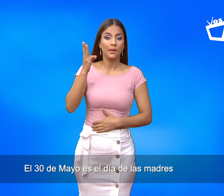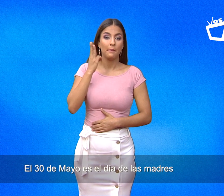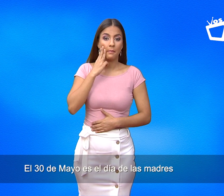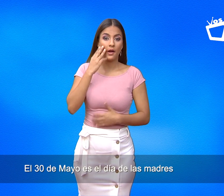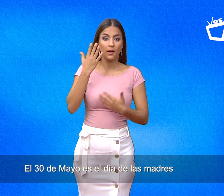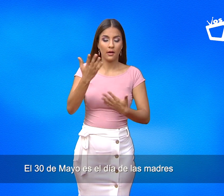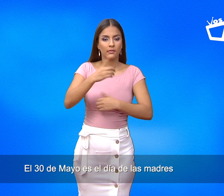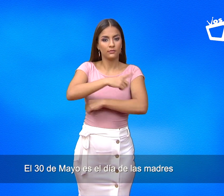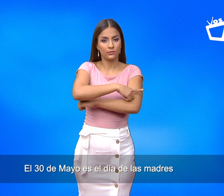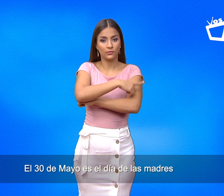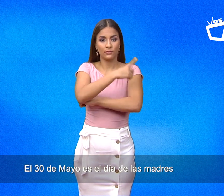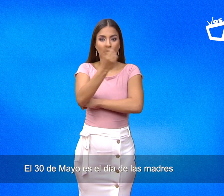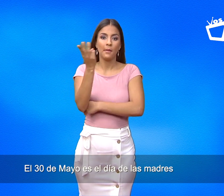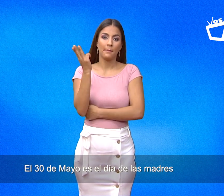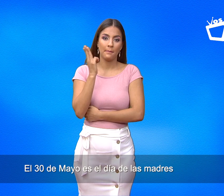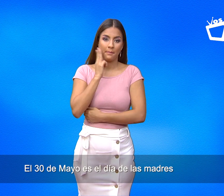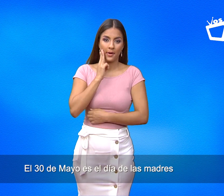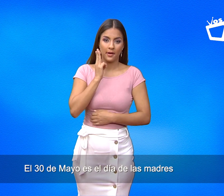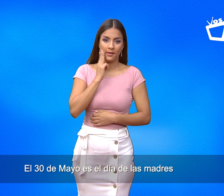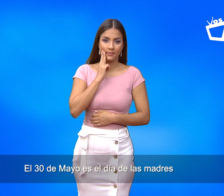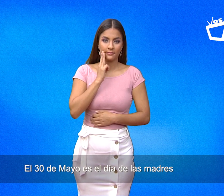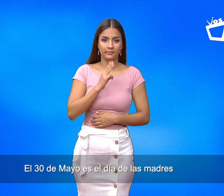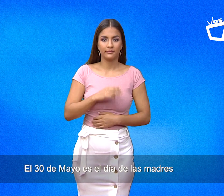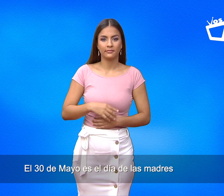el 30 de mayo es el día de las madres